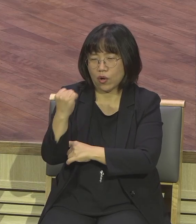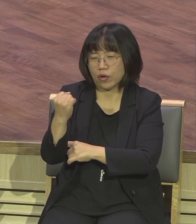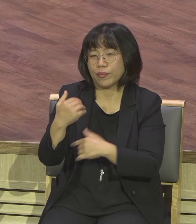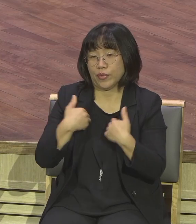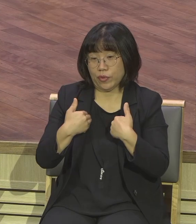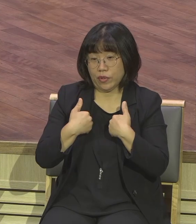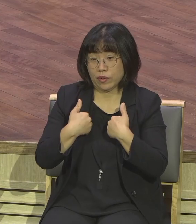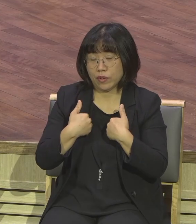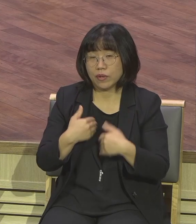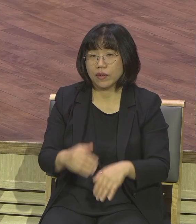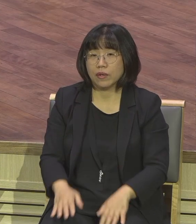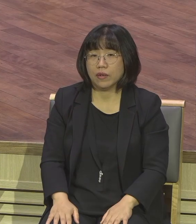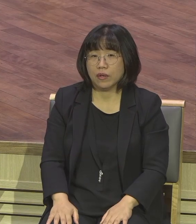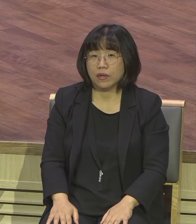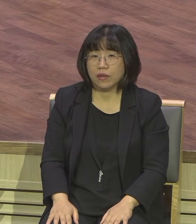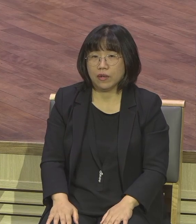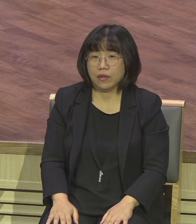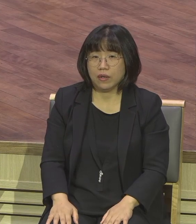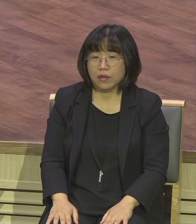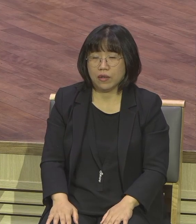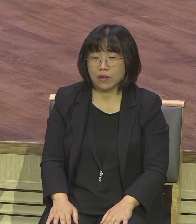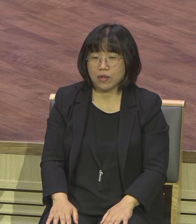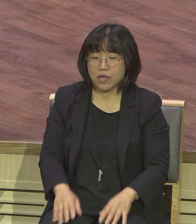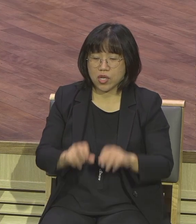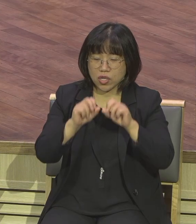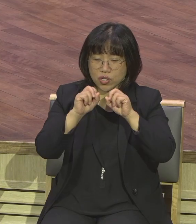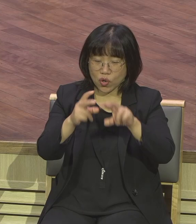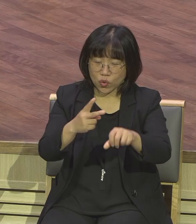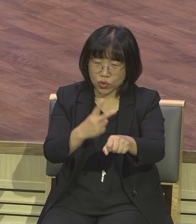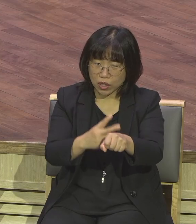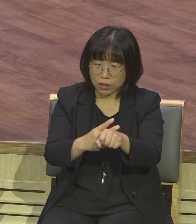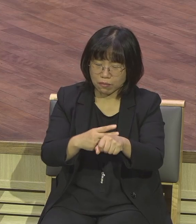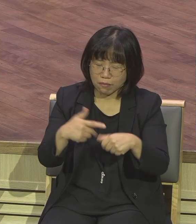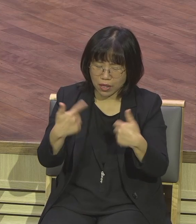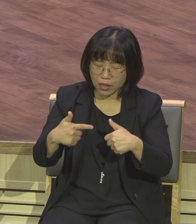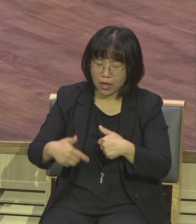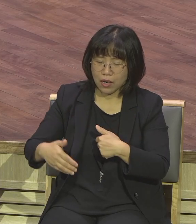성교하지. 맨날 선교사들을 도와달라 도와달라고 난리인데.